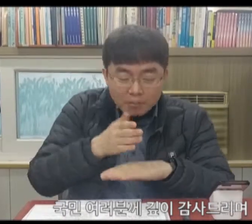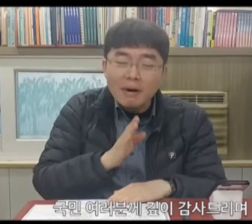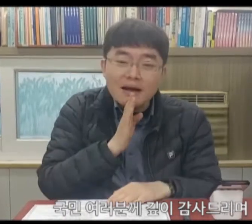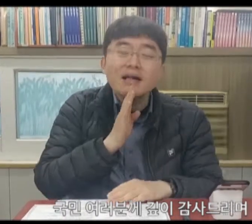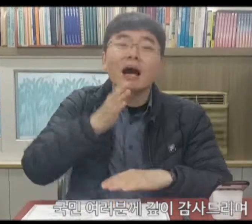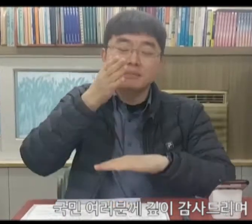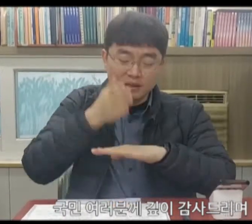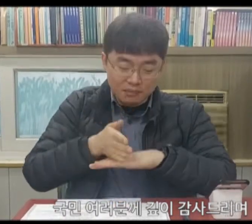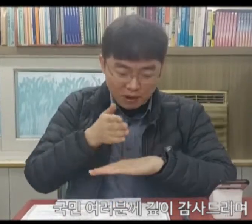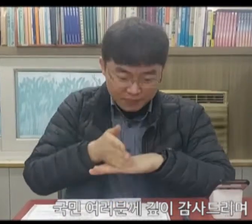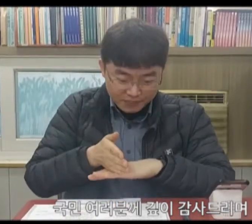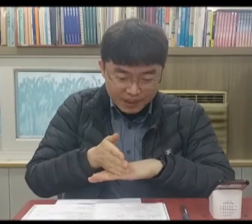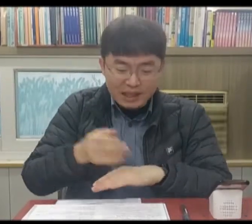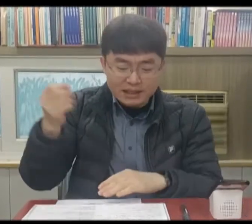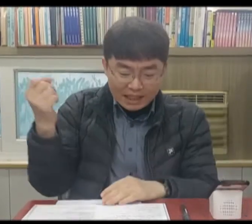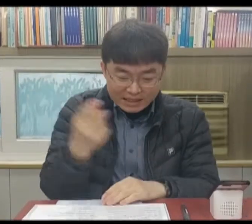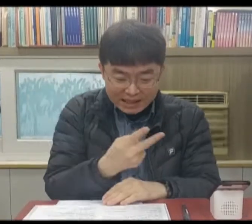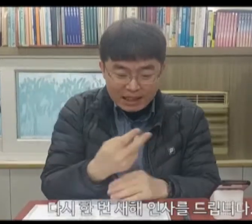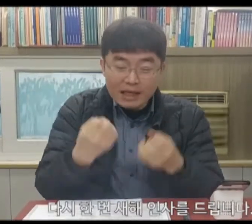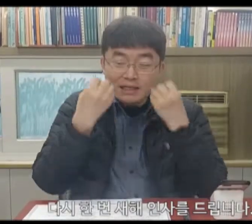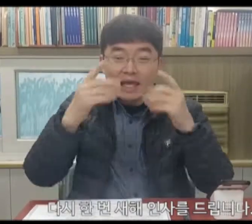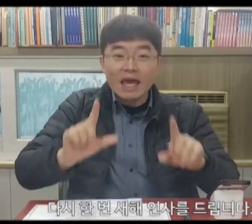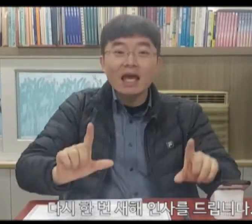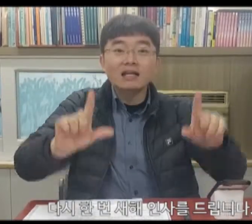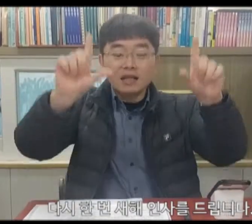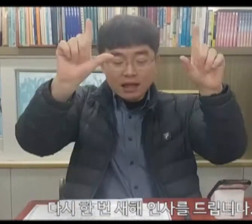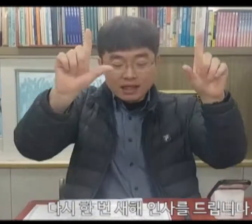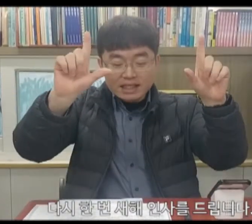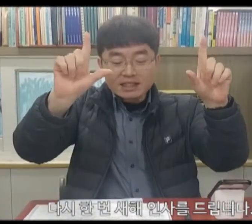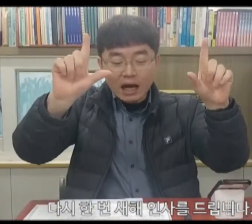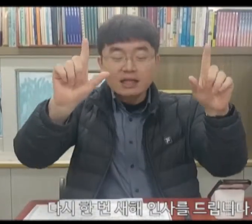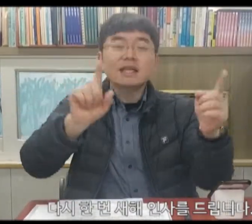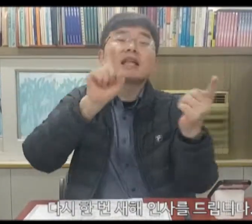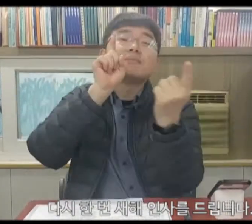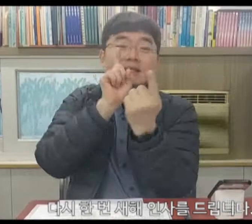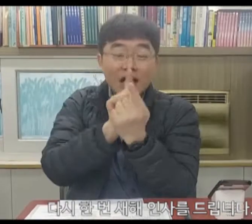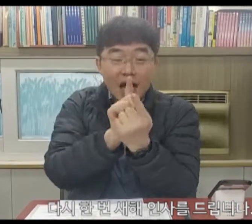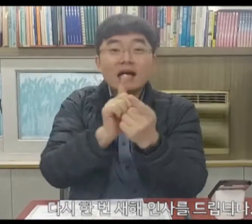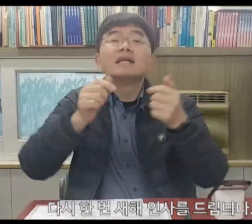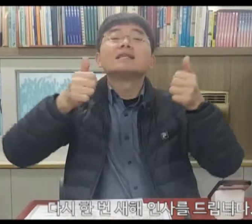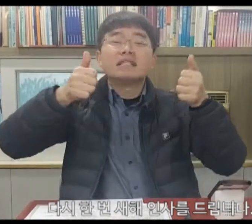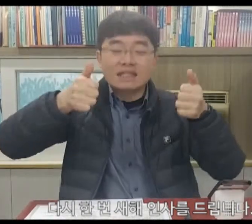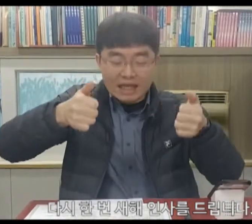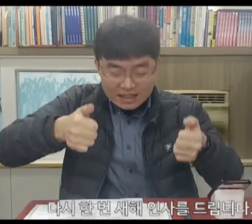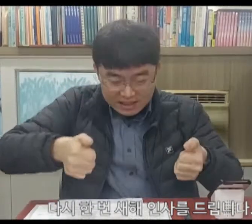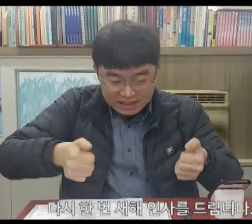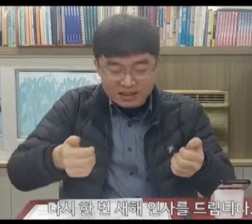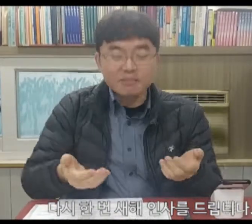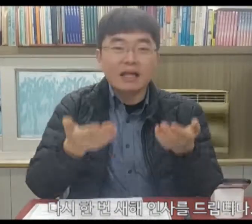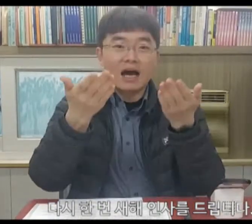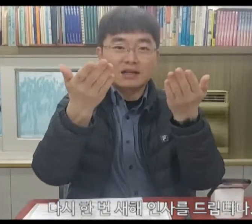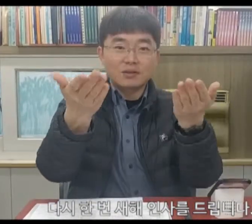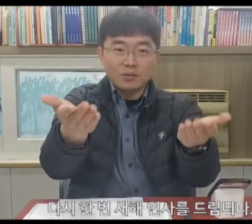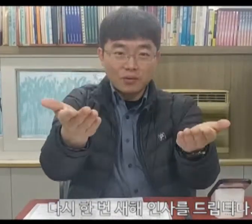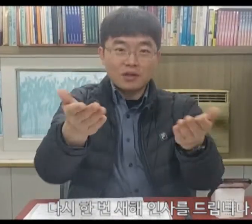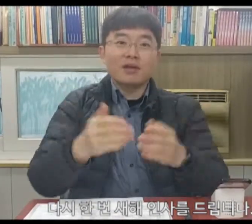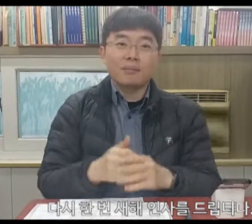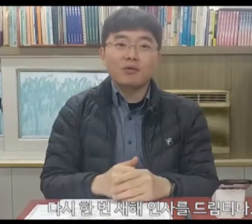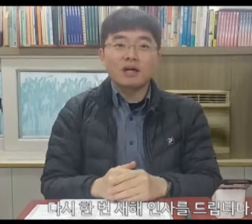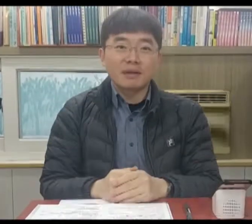정말 감사드리며 다시 새해를 맞아 인사를 드립니다. 정도 이렇게 표현을